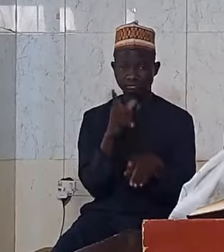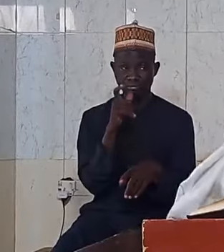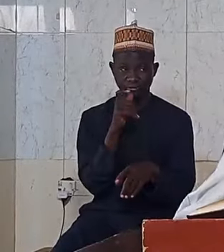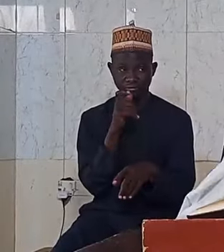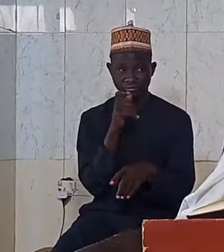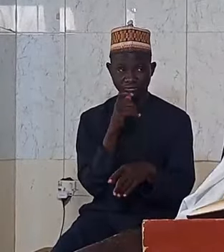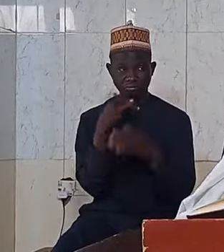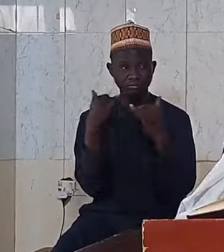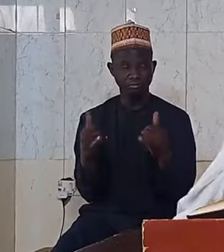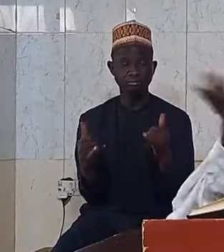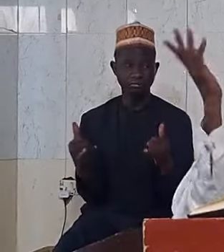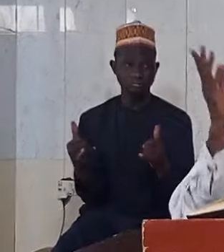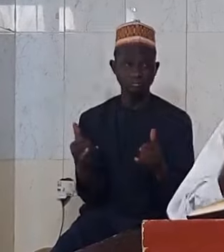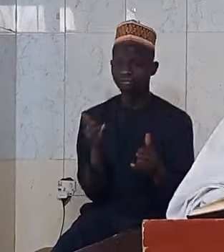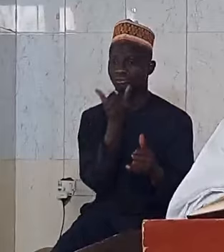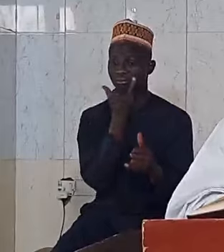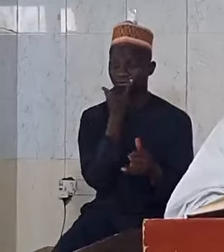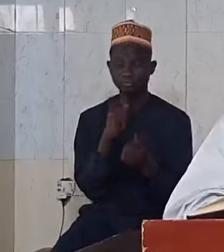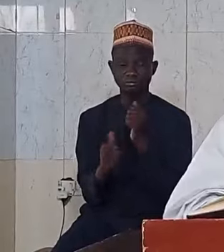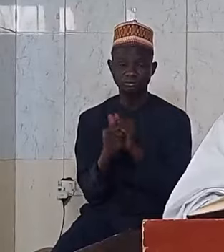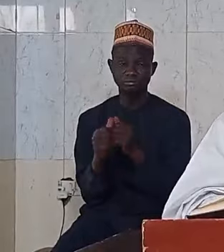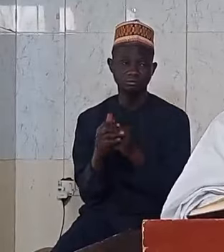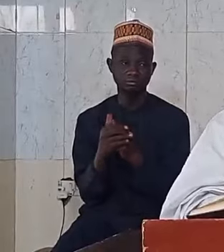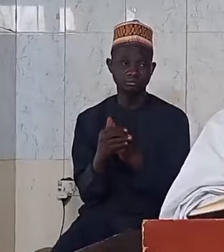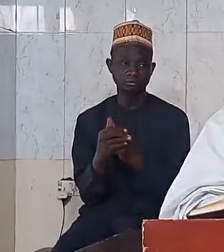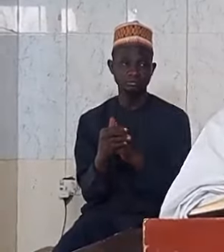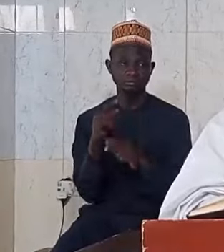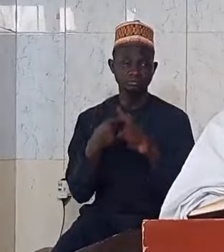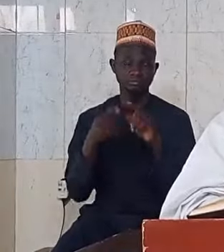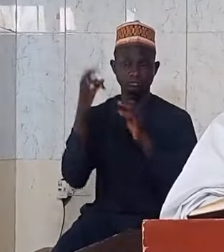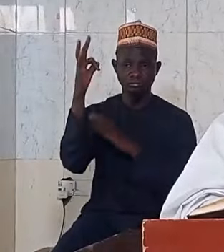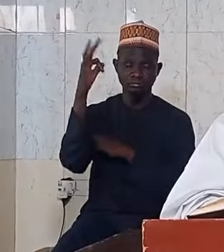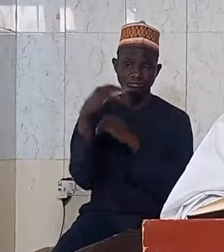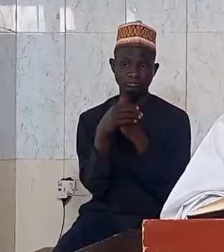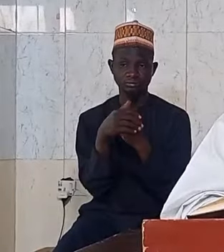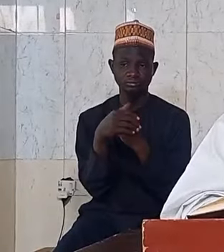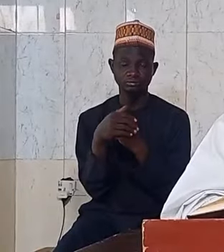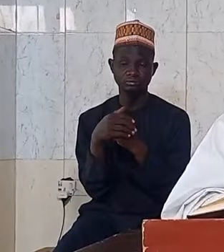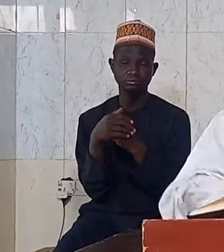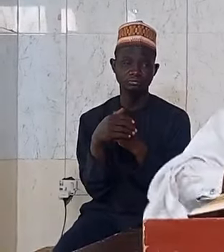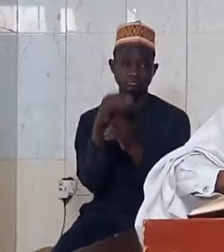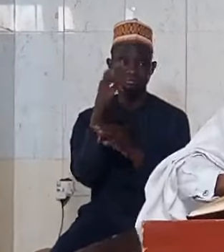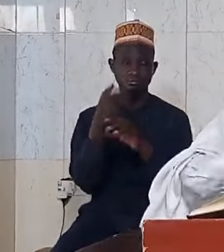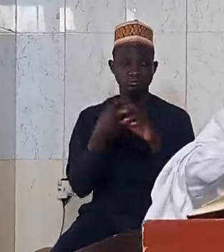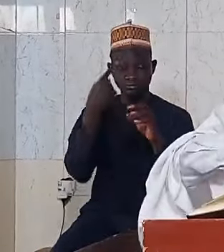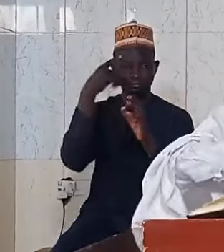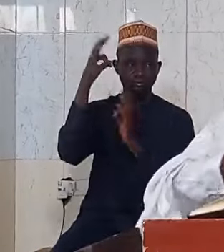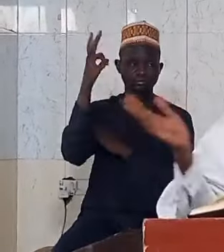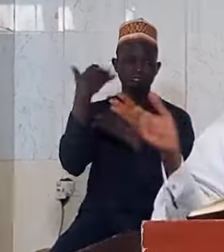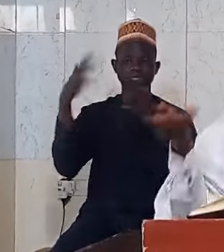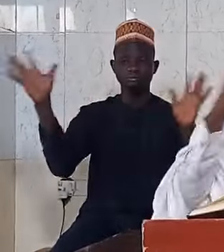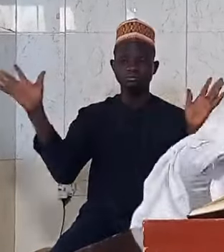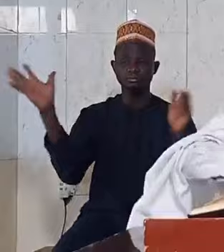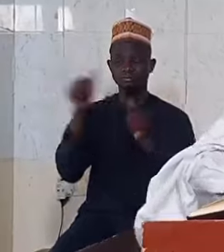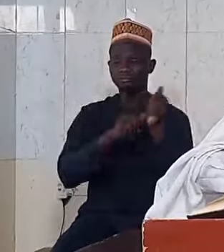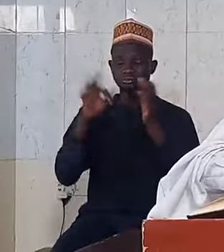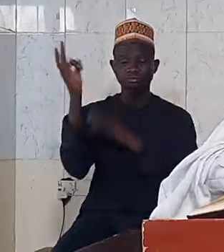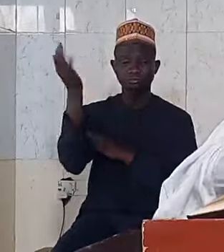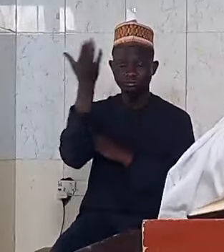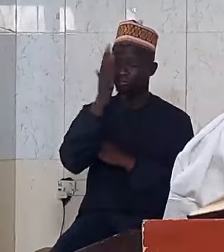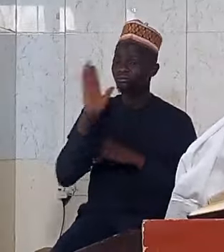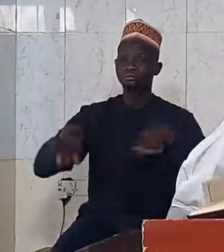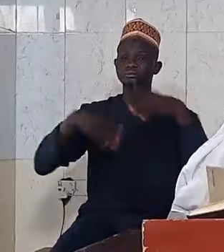mutum yanzu shine sharrin dama amma ka nema a gun Allah in ka nema a gun Allah shikenan sai kaga Allah ya